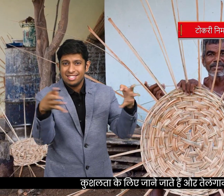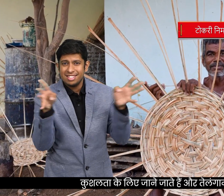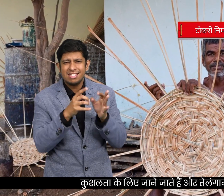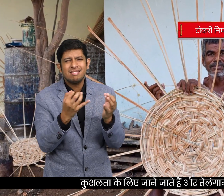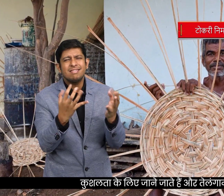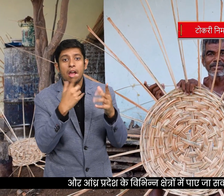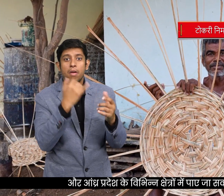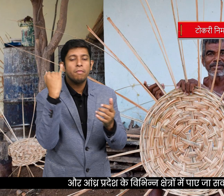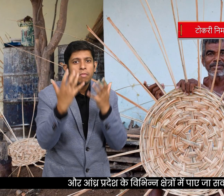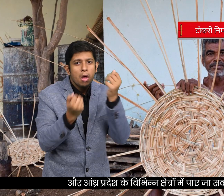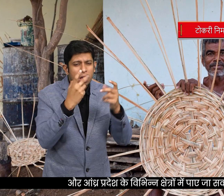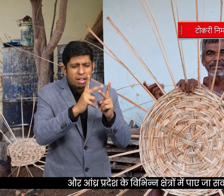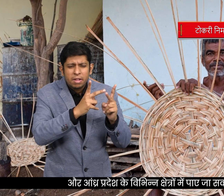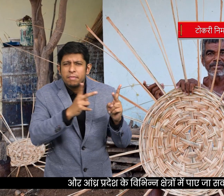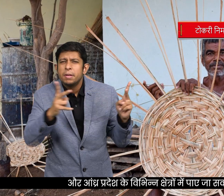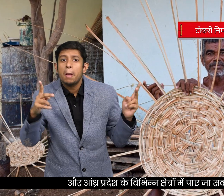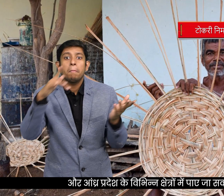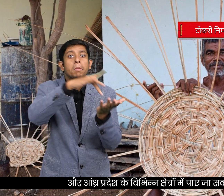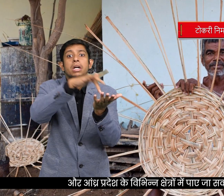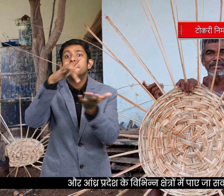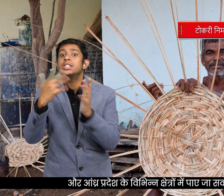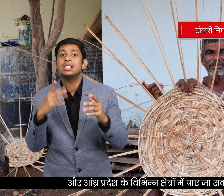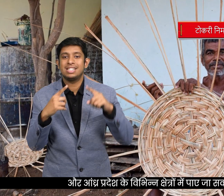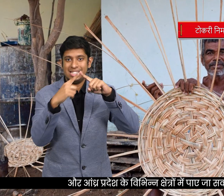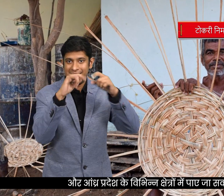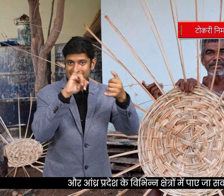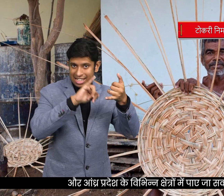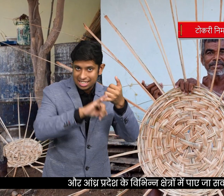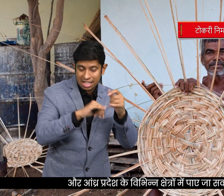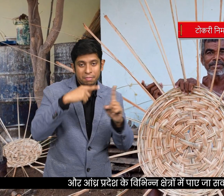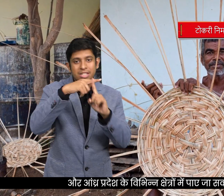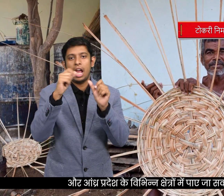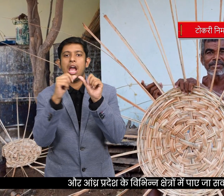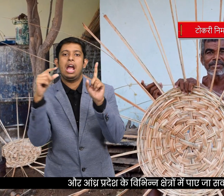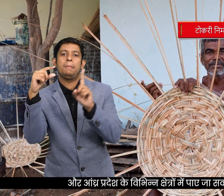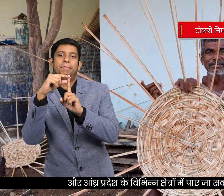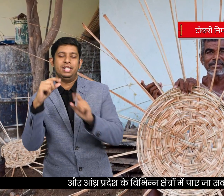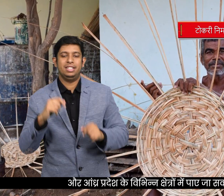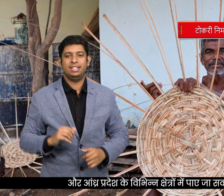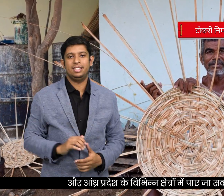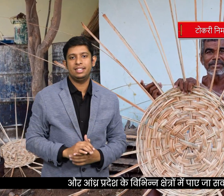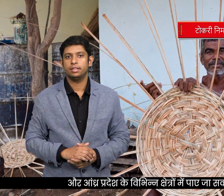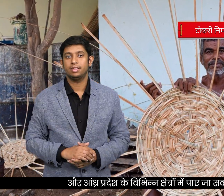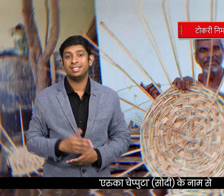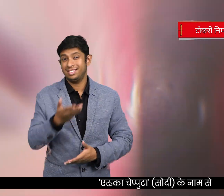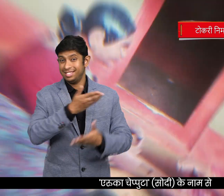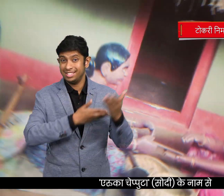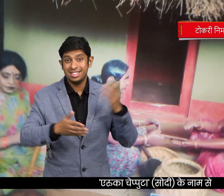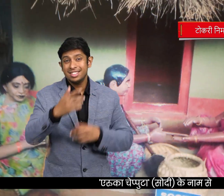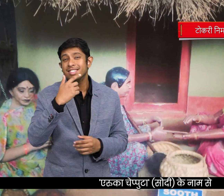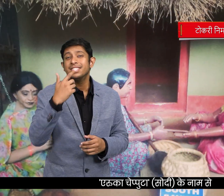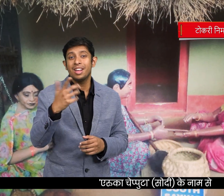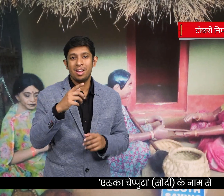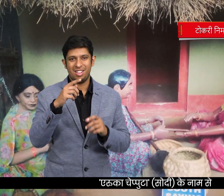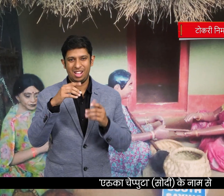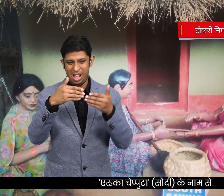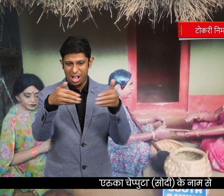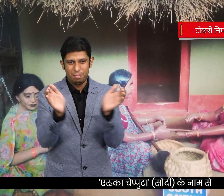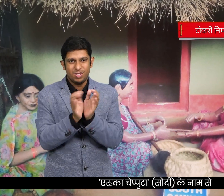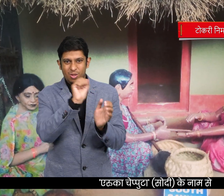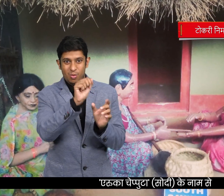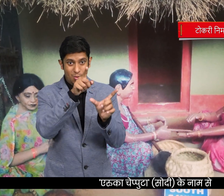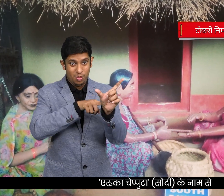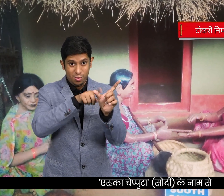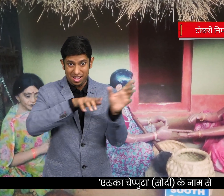और तेलंगाना और आंध्र प्रदेश के विभिन्न क्षेत्रों में पाए जा सकते हैं। येरुका चेपुटा